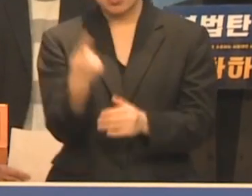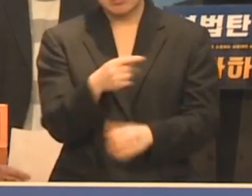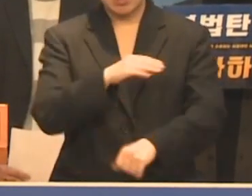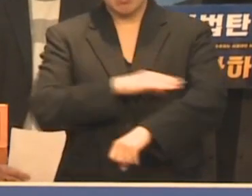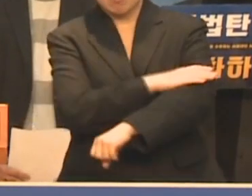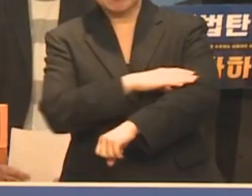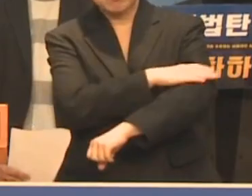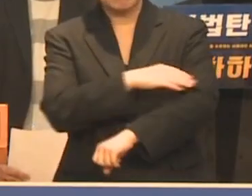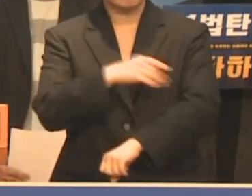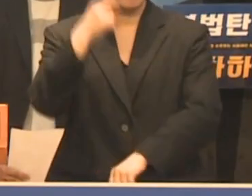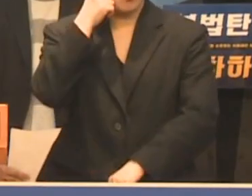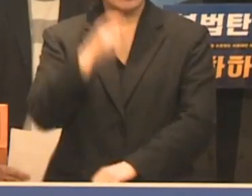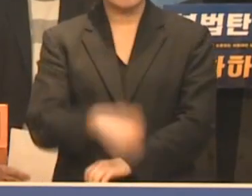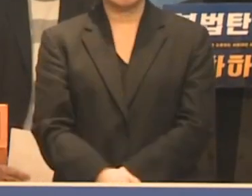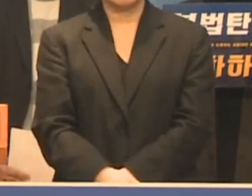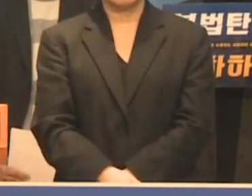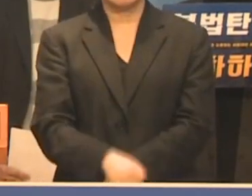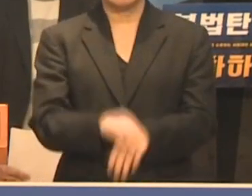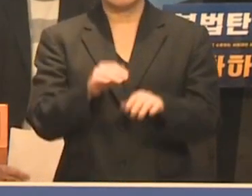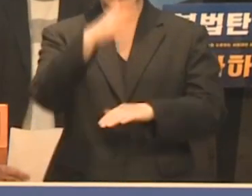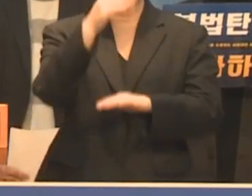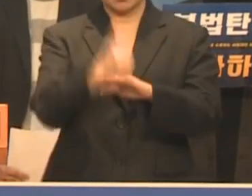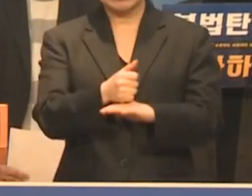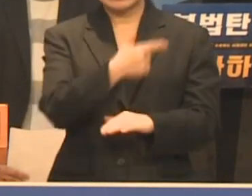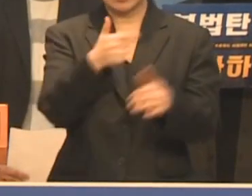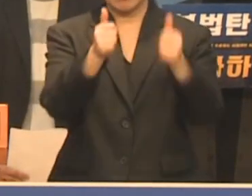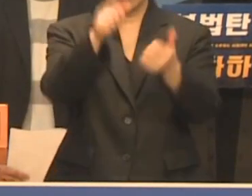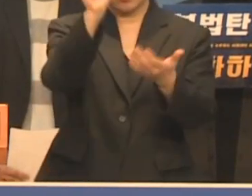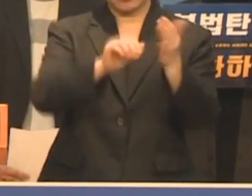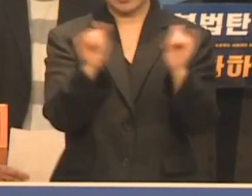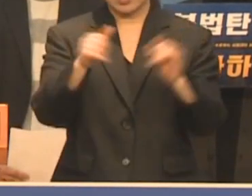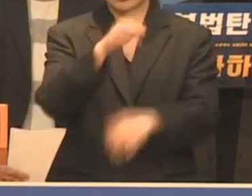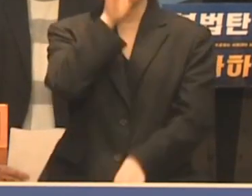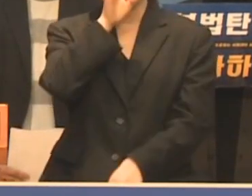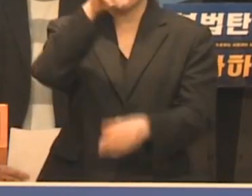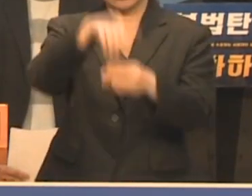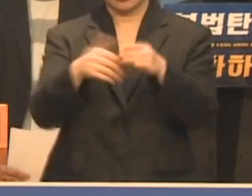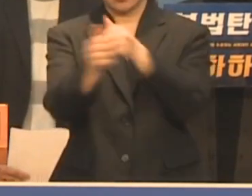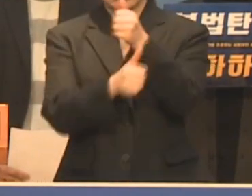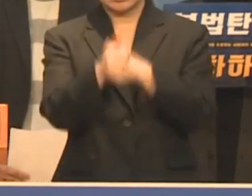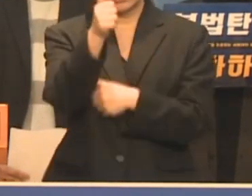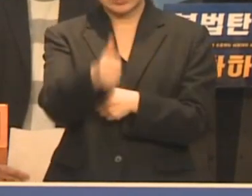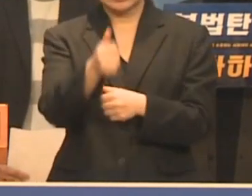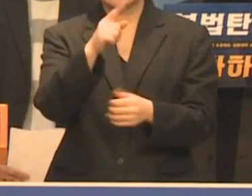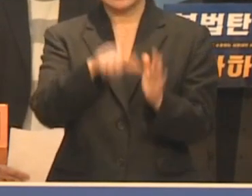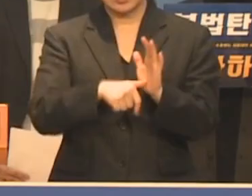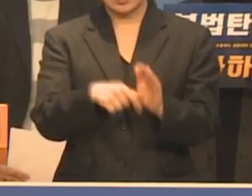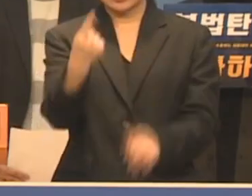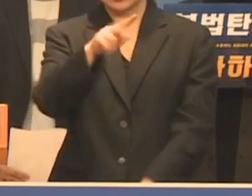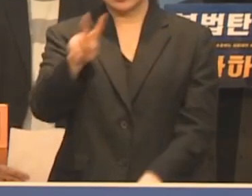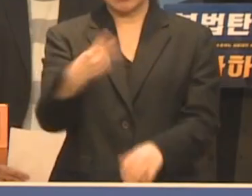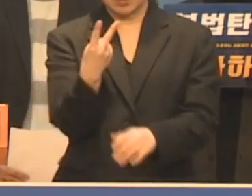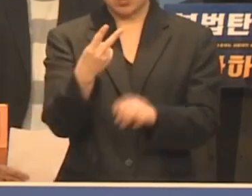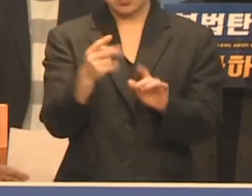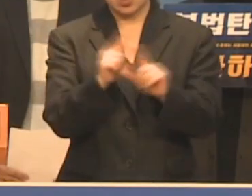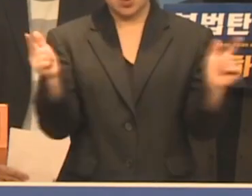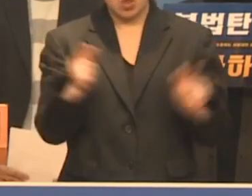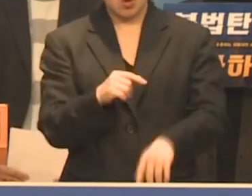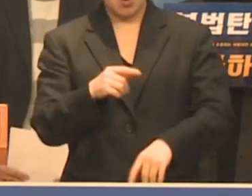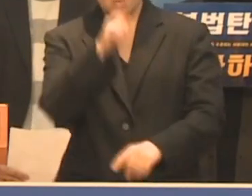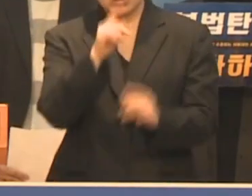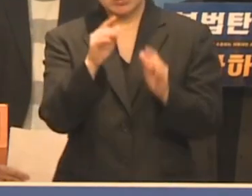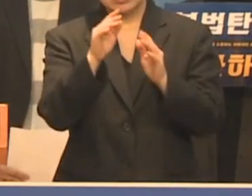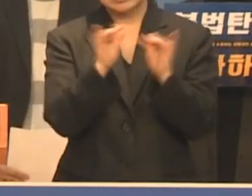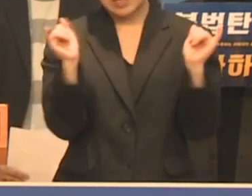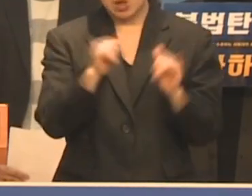견제할 수가 없습니다. 실제로 노태학 대법관이 중앙선거관리위원장을 겸임했을 당시 1200건의 고위직 자녀 채용 비리에 성역